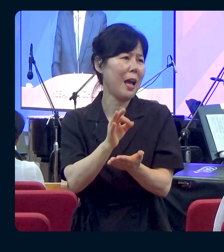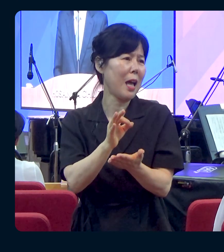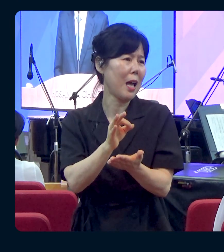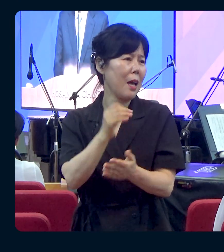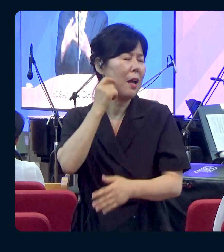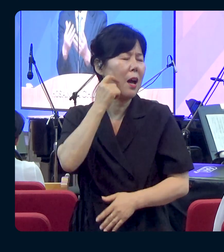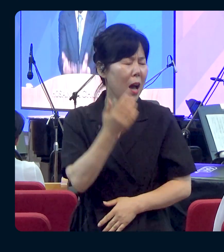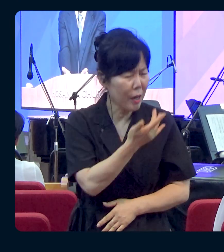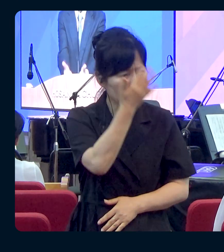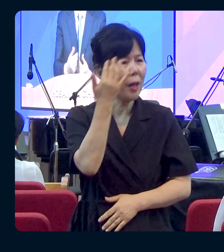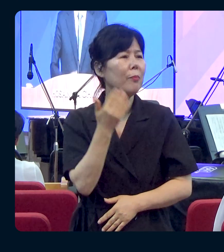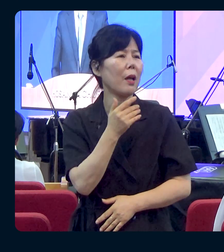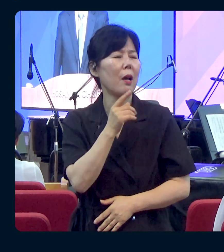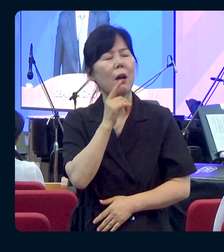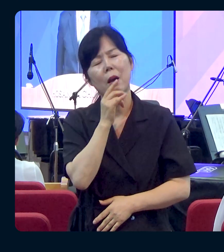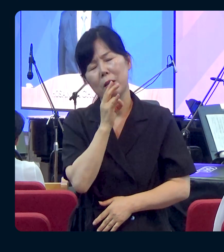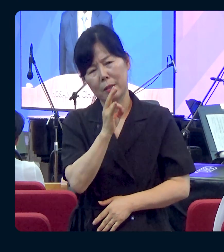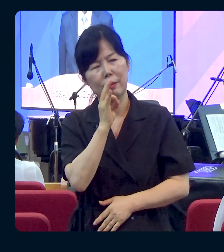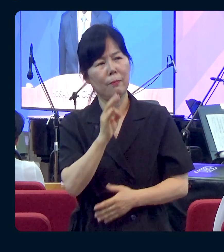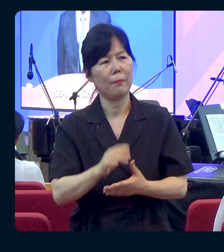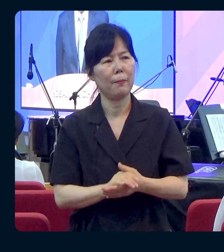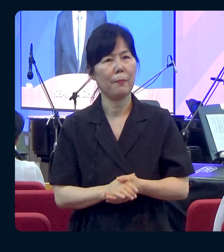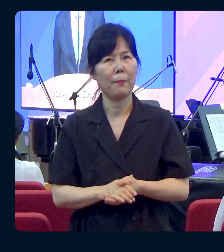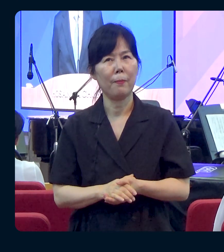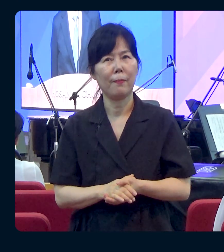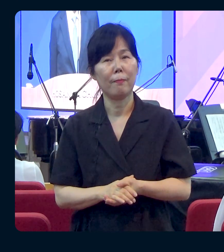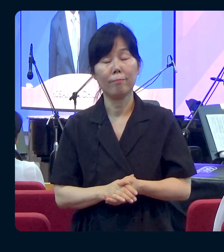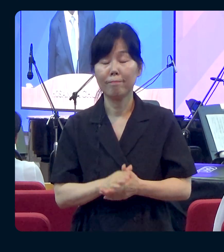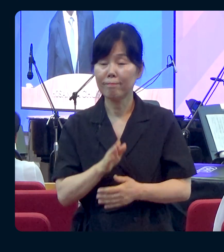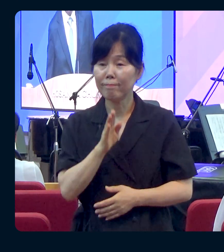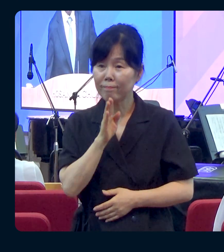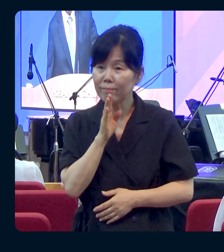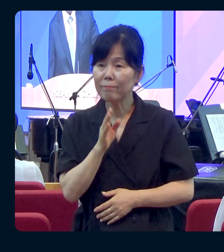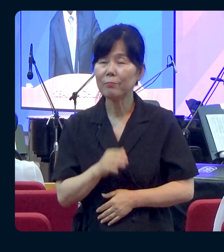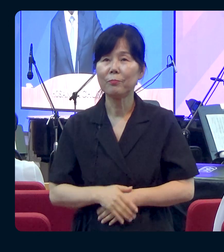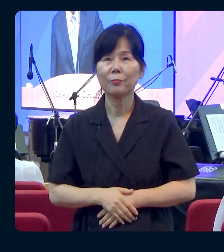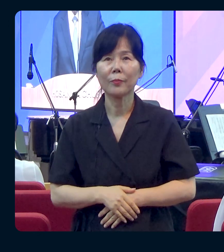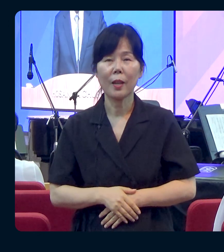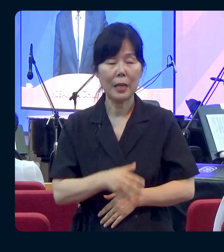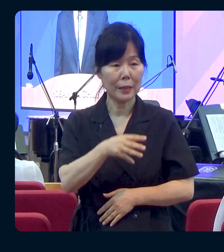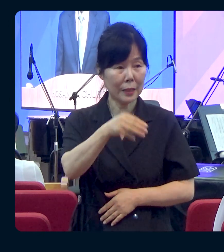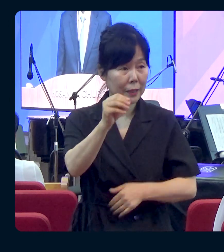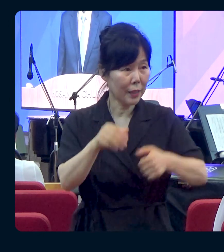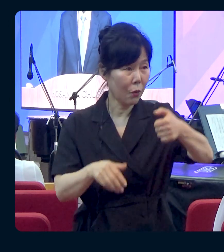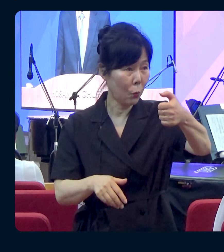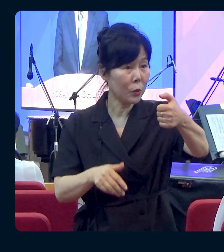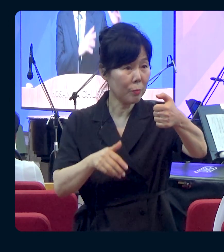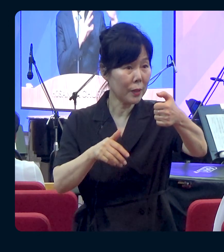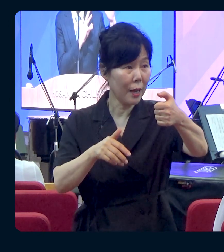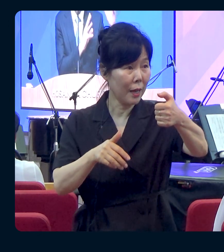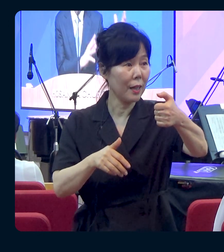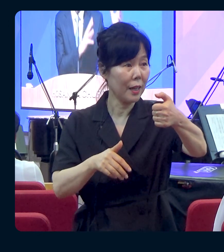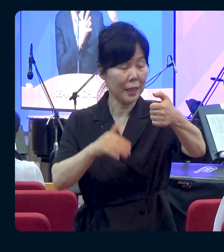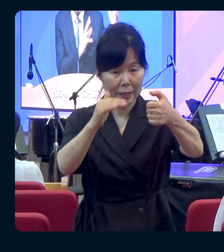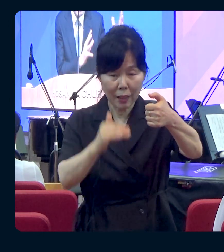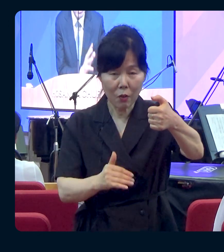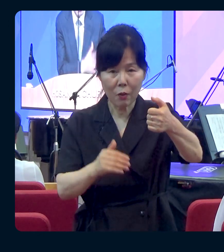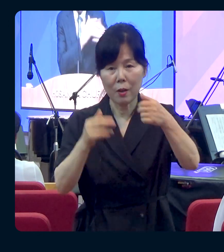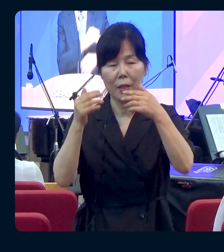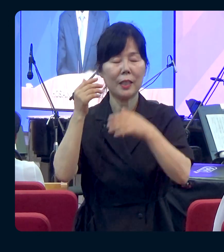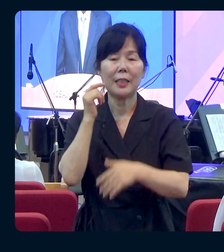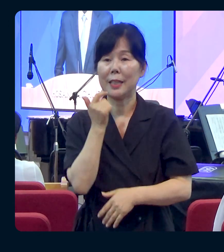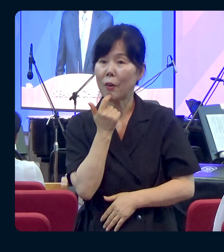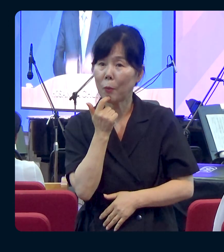값진 아름다운 그런 삶이었다라는 그런 이야기죠. 여러분, 그렇습니다. 창세기 50장에 나오는